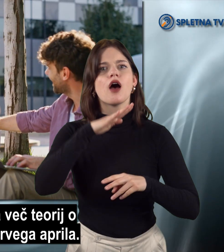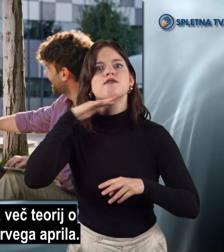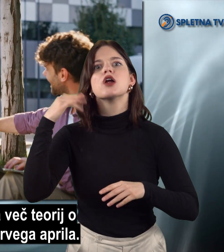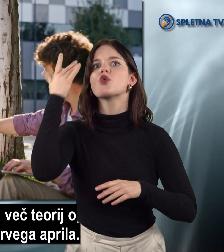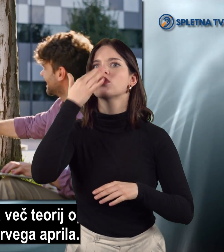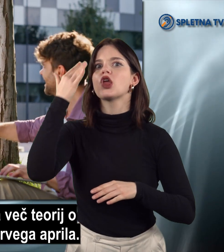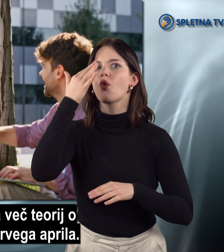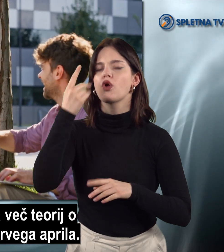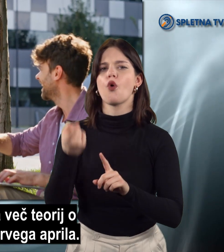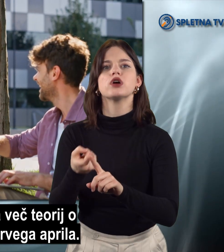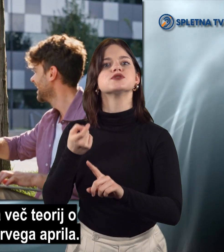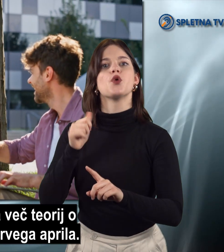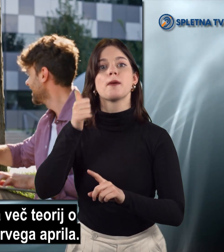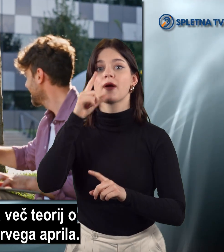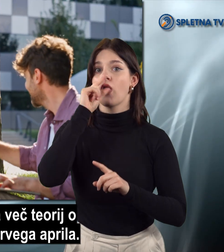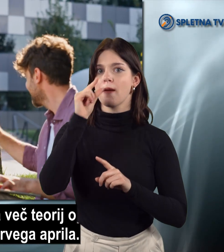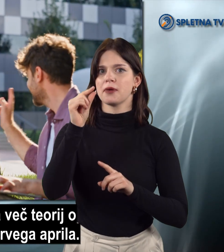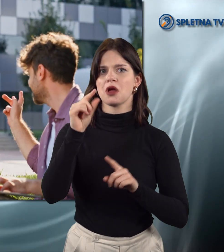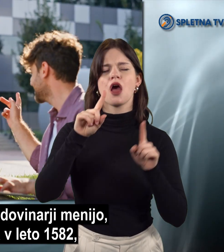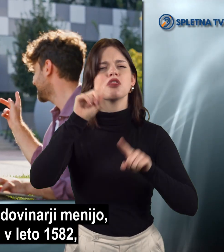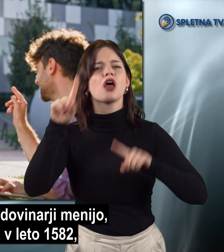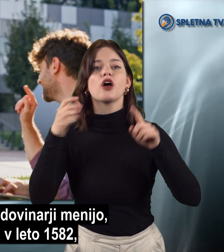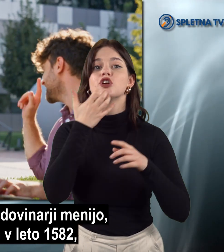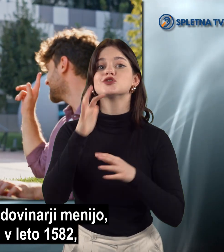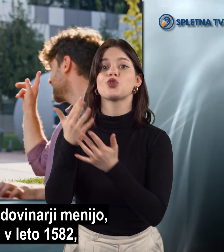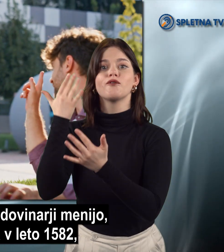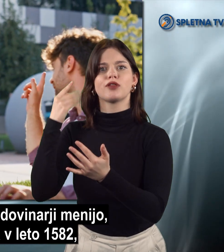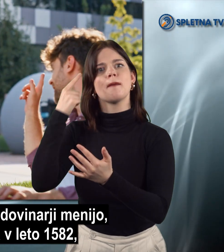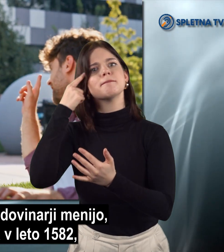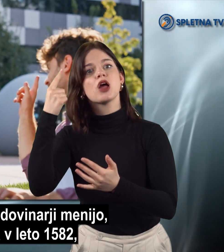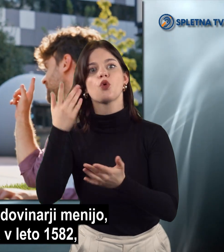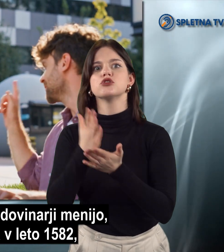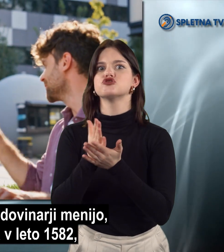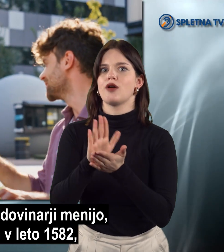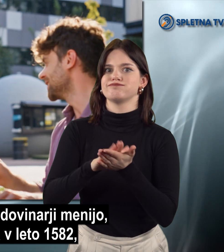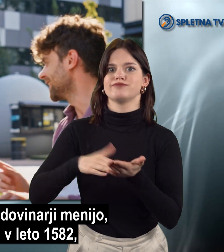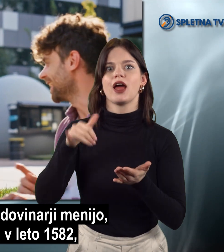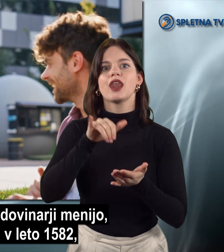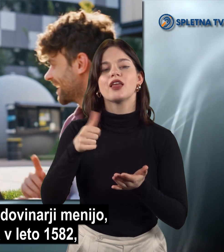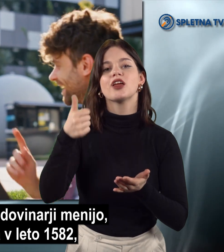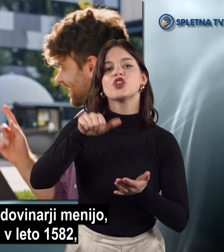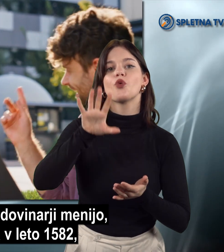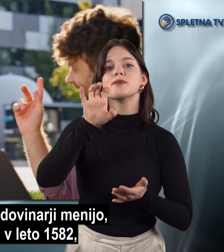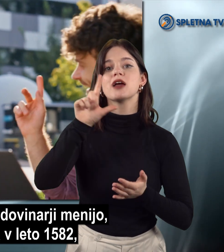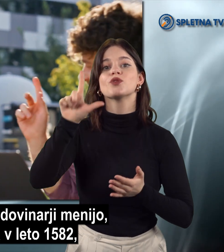Obstaja več teorij o izvoru 1. aprila. Nekateri zgodovinarji menijo, da sega v